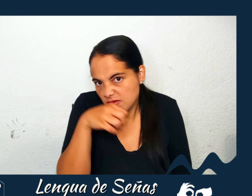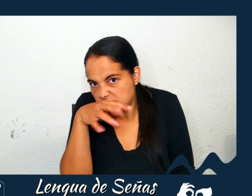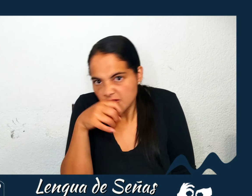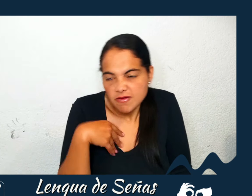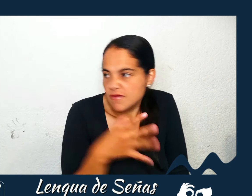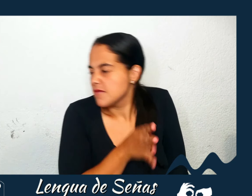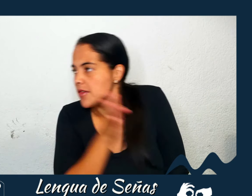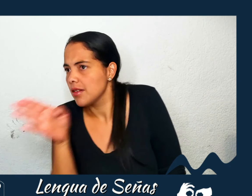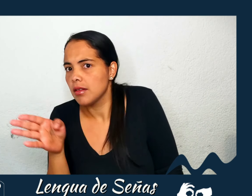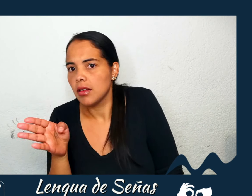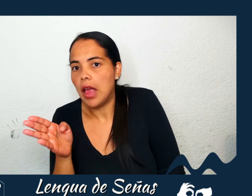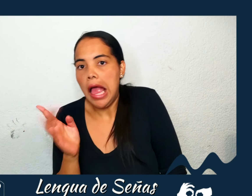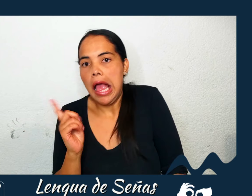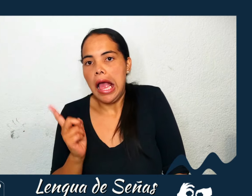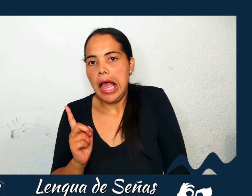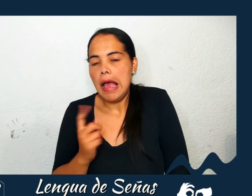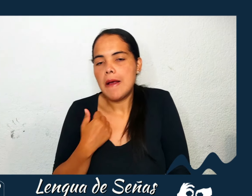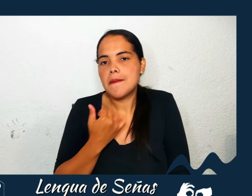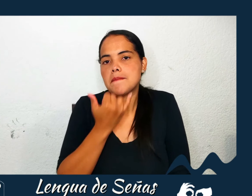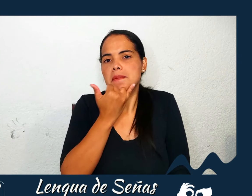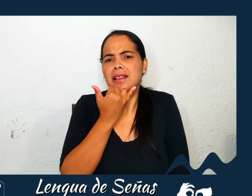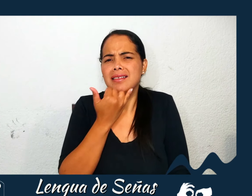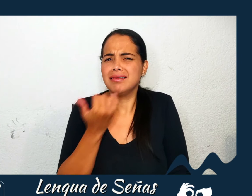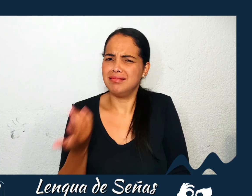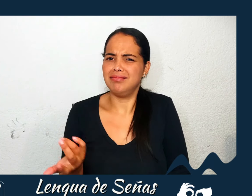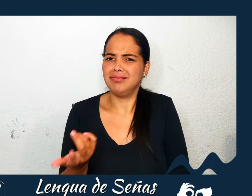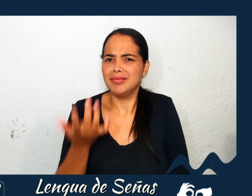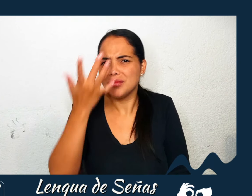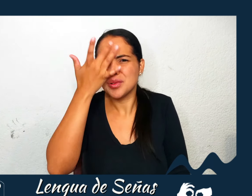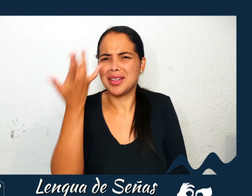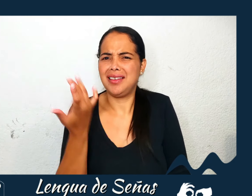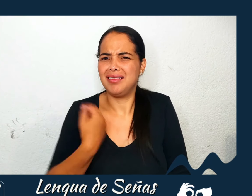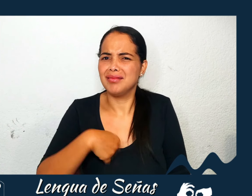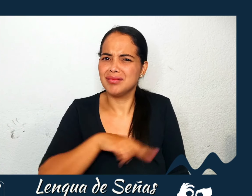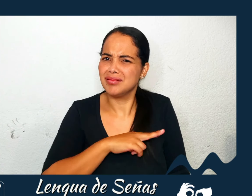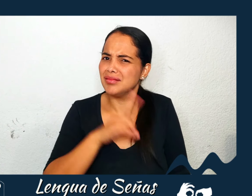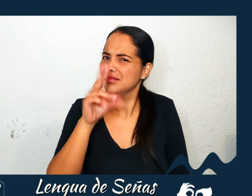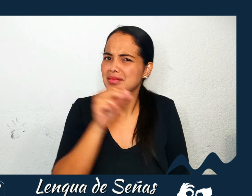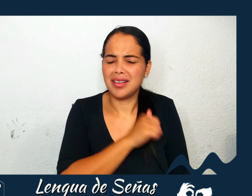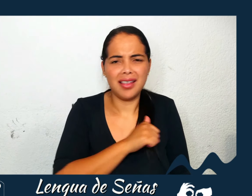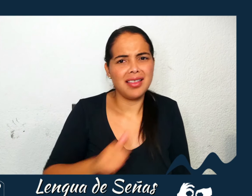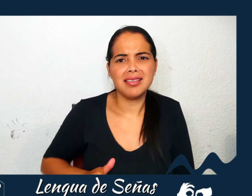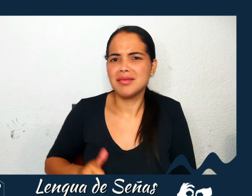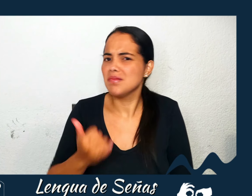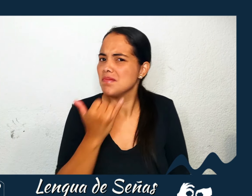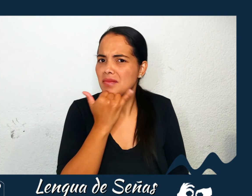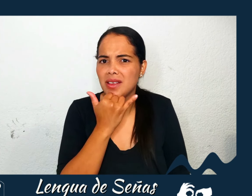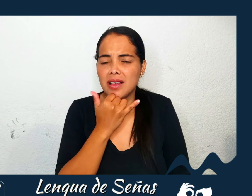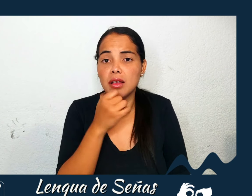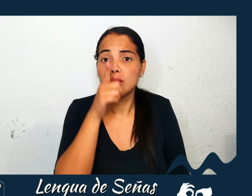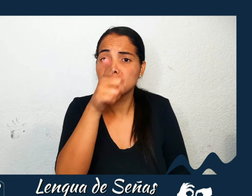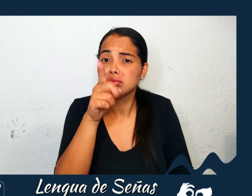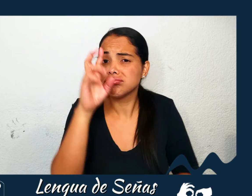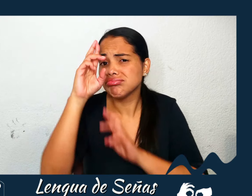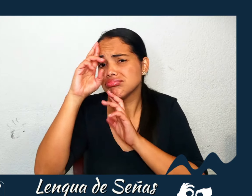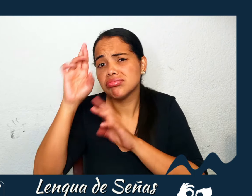y apropiada para saber si es que lo que estamos pensando o lo que estamos juzgando está siendo